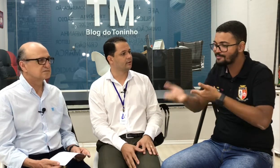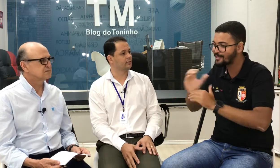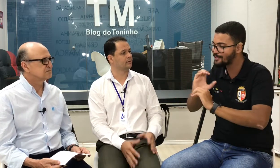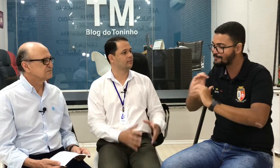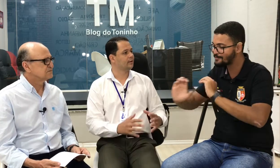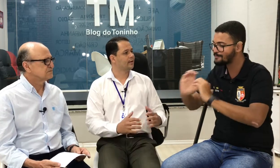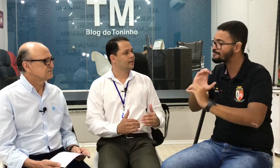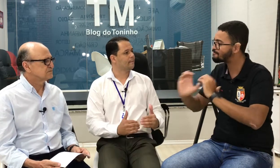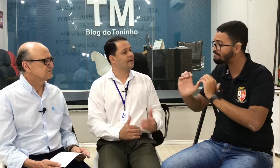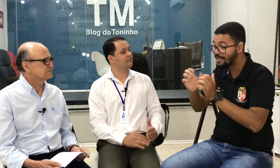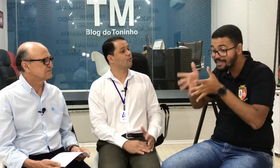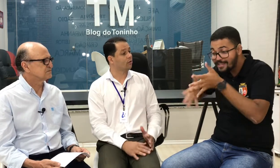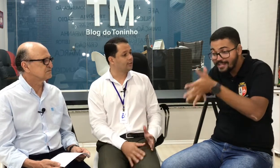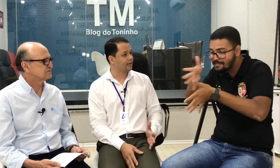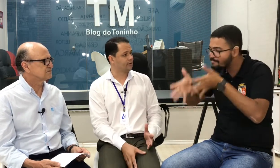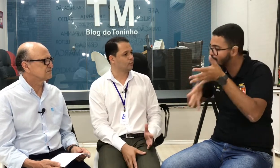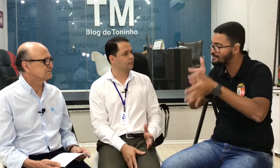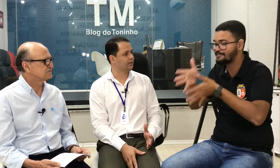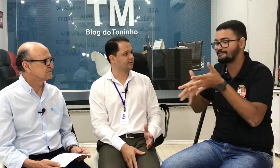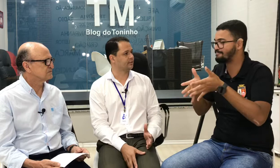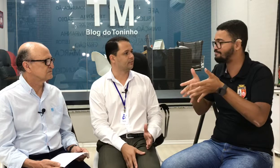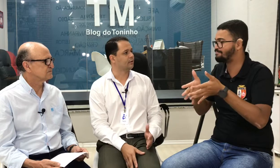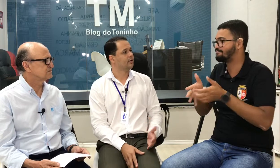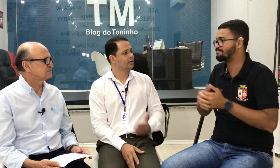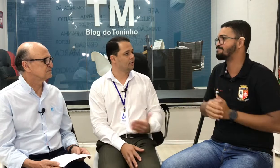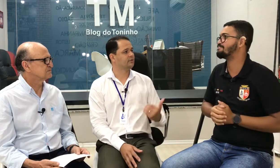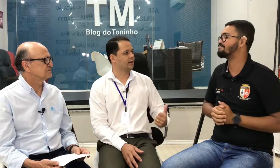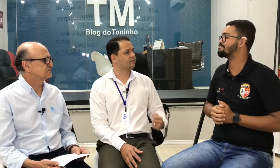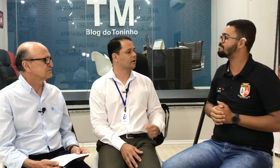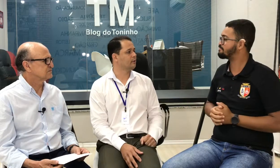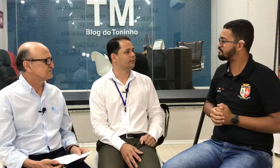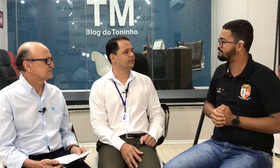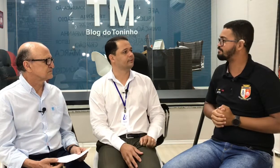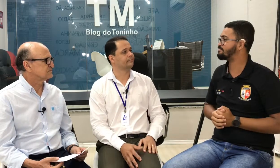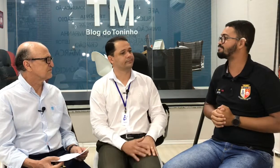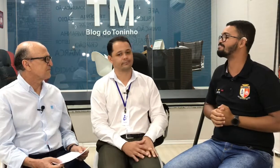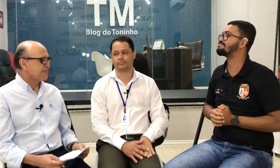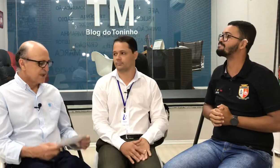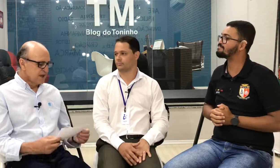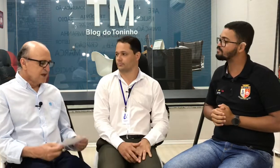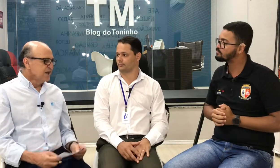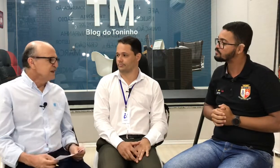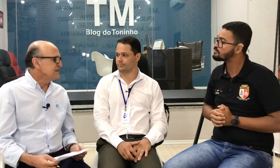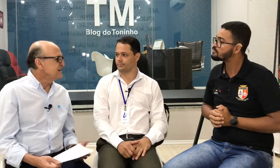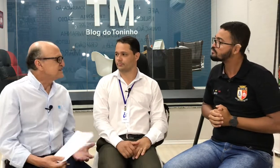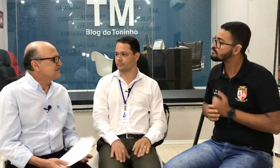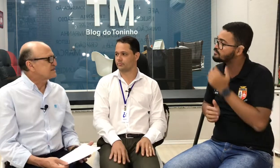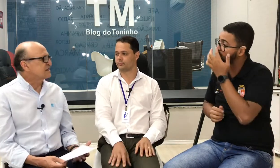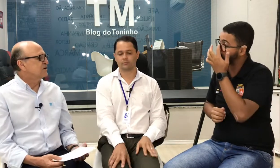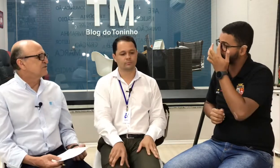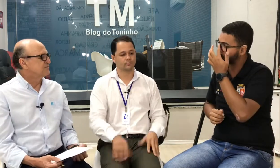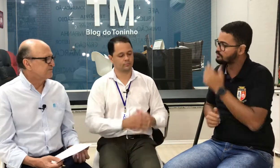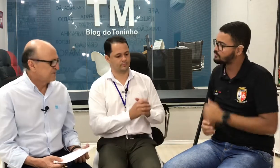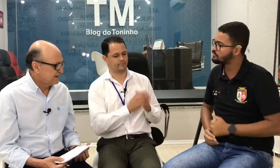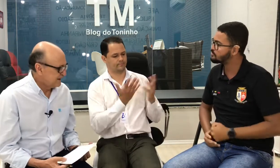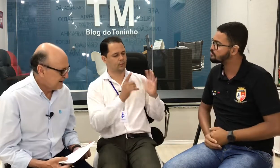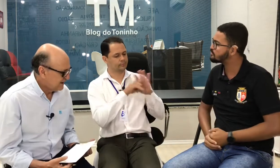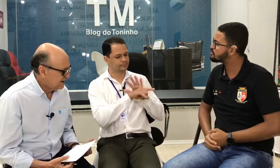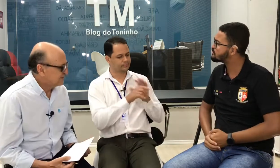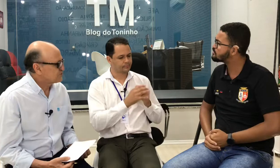em pé de igualdade na comunicação. E a língua de sinais é o caminho para isso. E a inserção